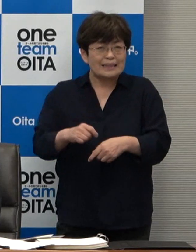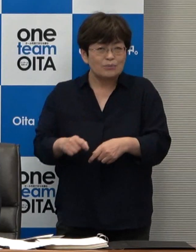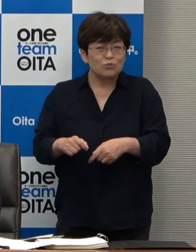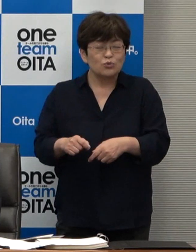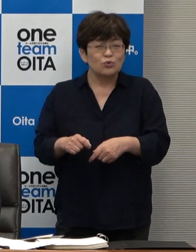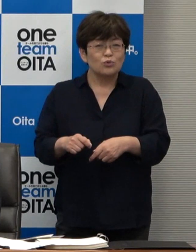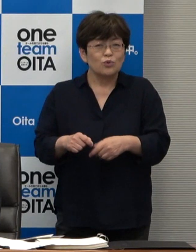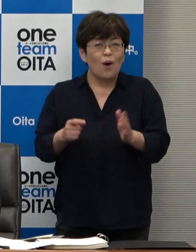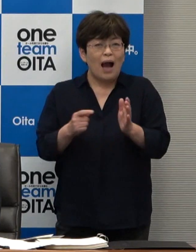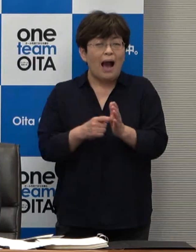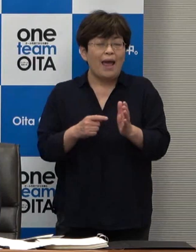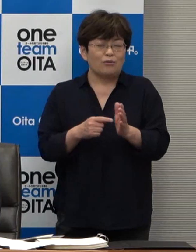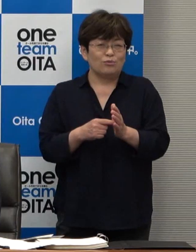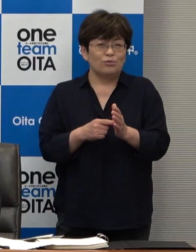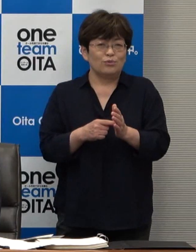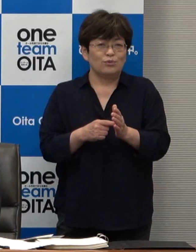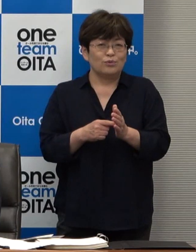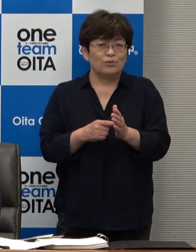保につなげてまいります。